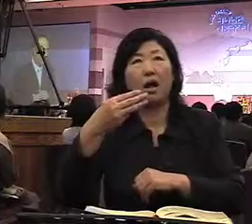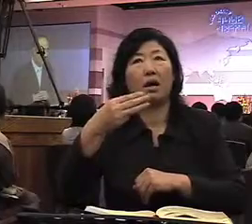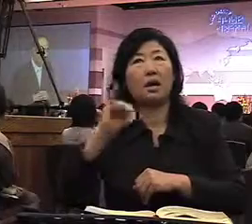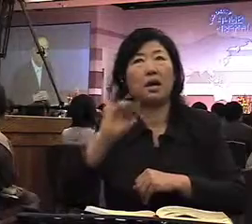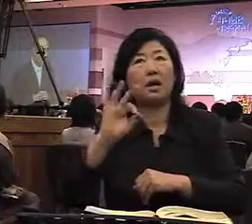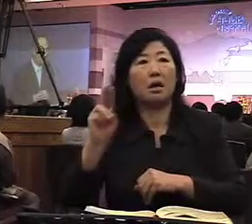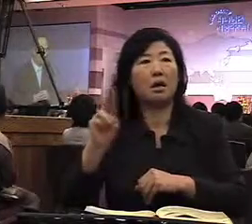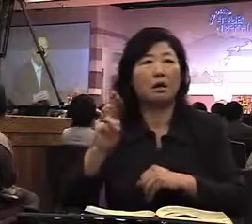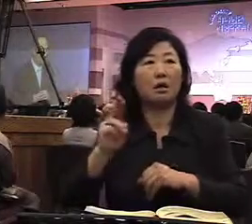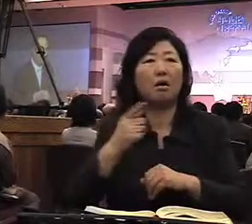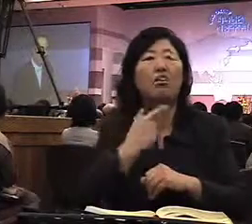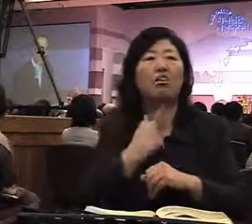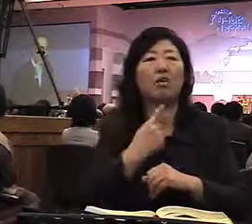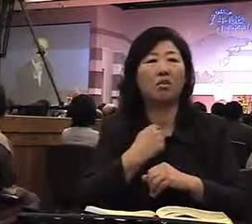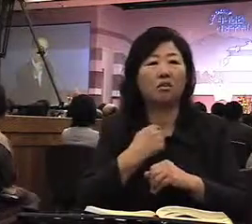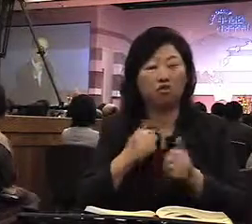느껴보잖아요.